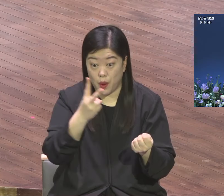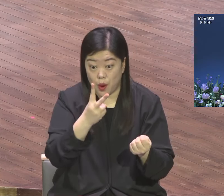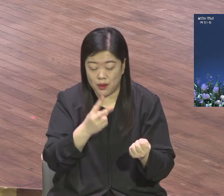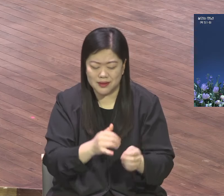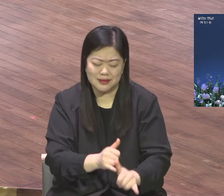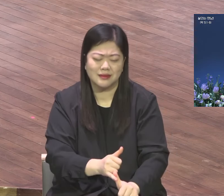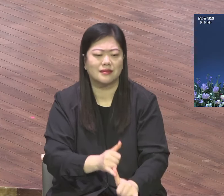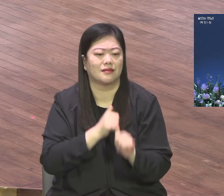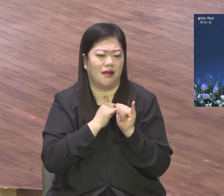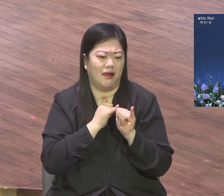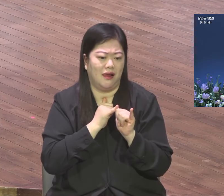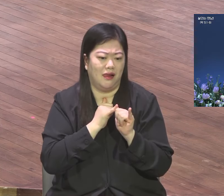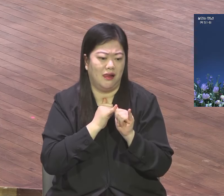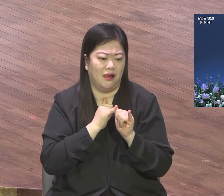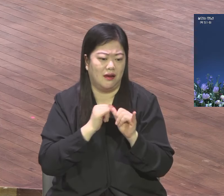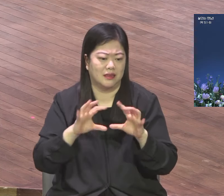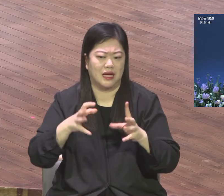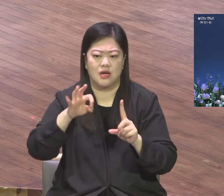자살률도 높고